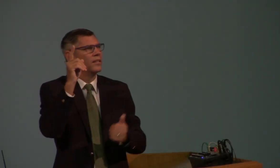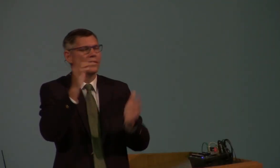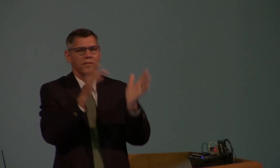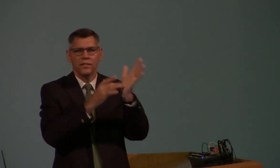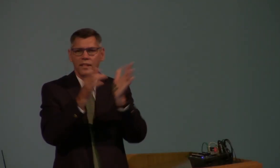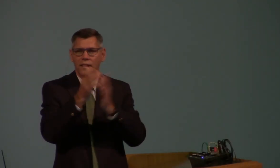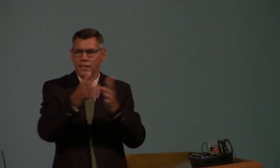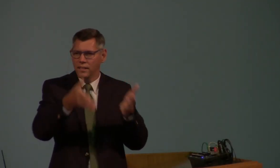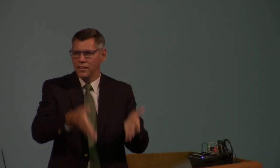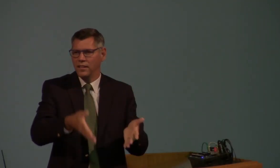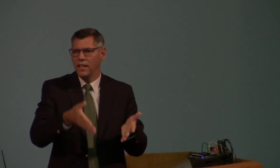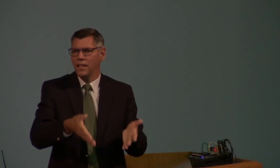Jesus is hier.